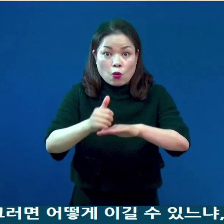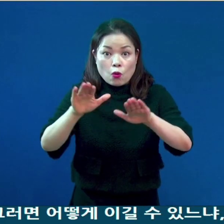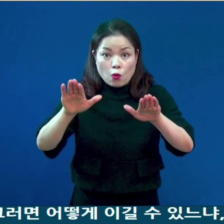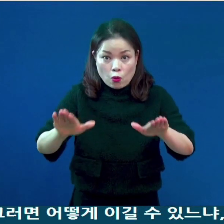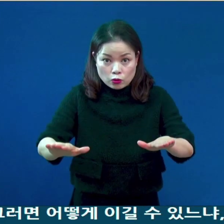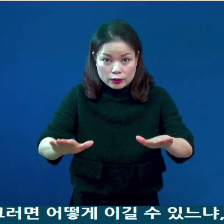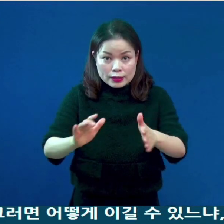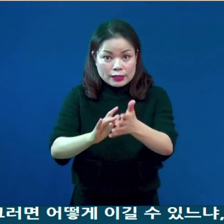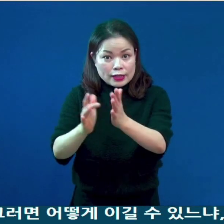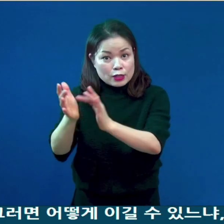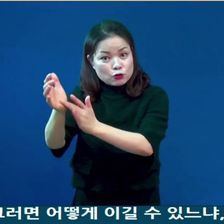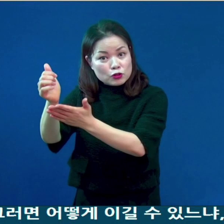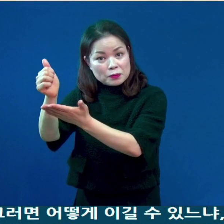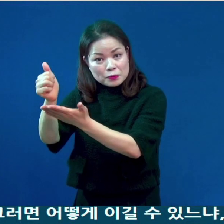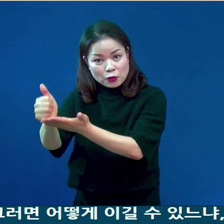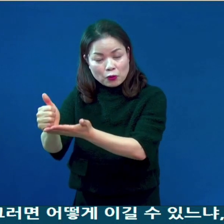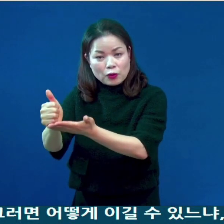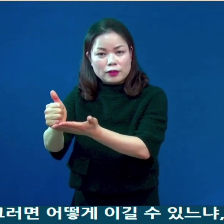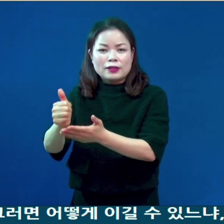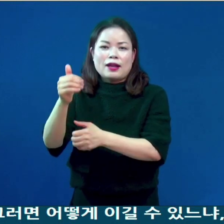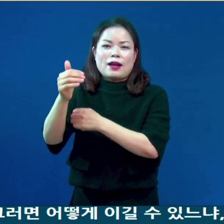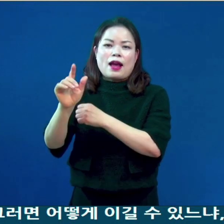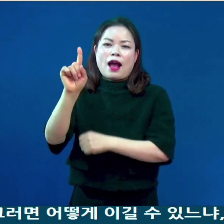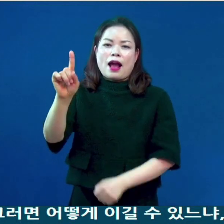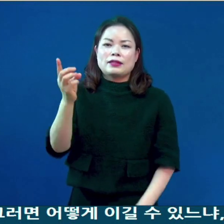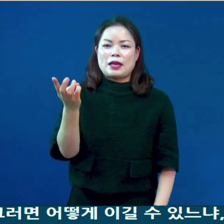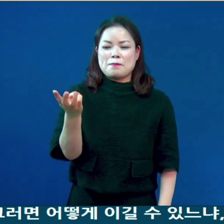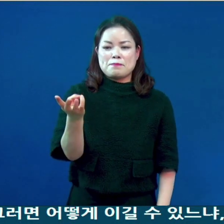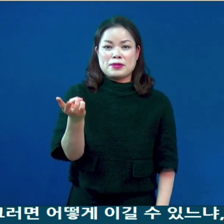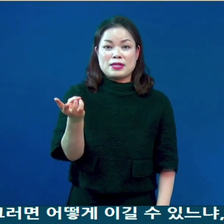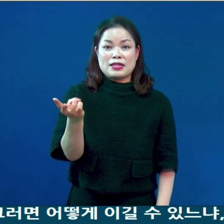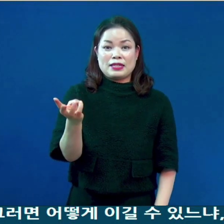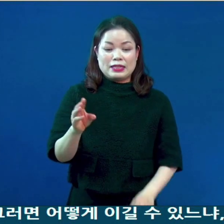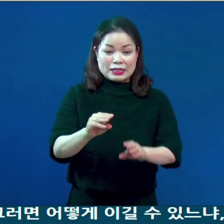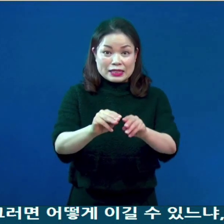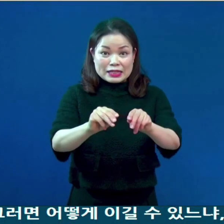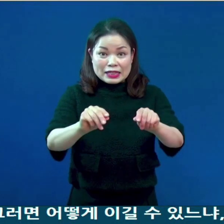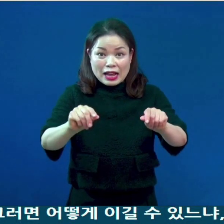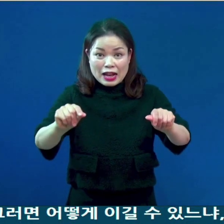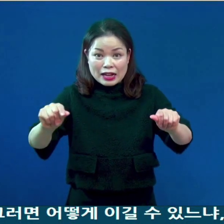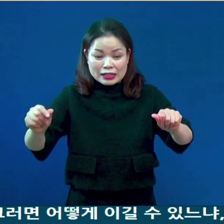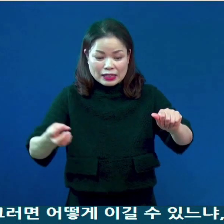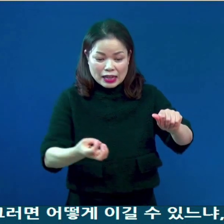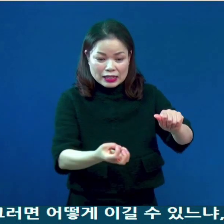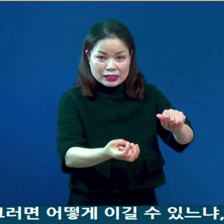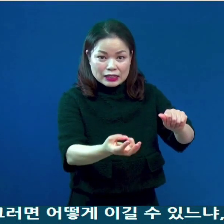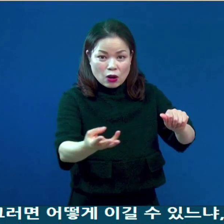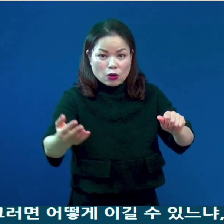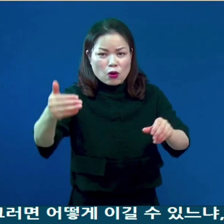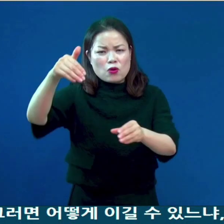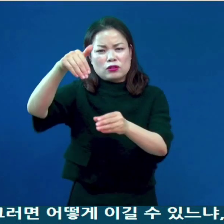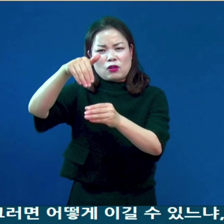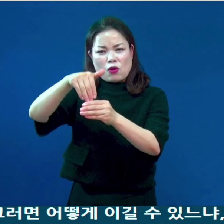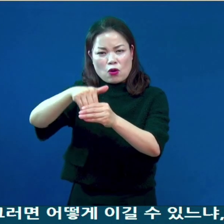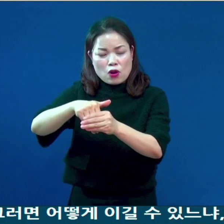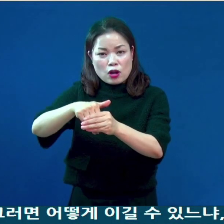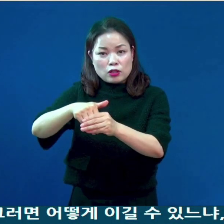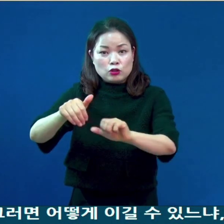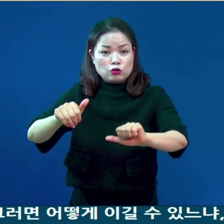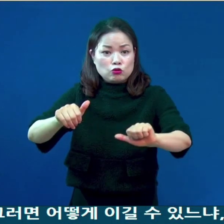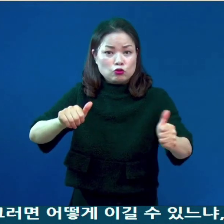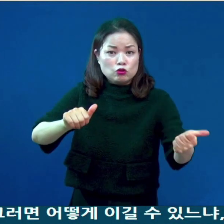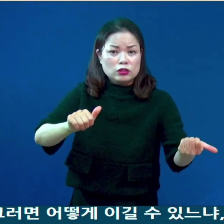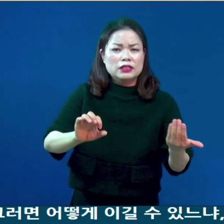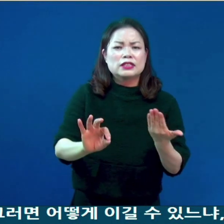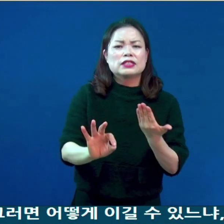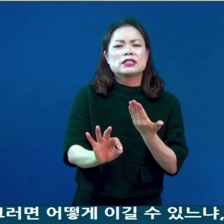오늘 예수님도 한 알의 밀이 땅에 떨어져 죽지